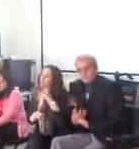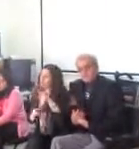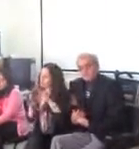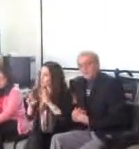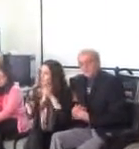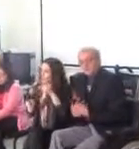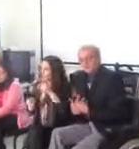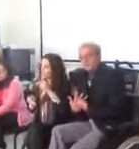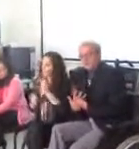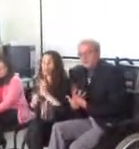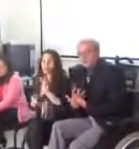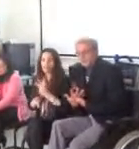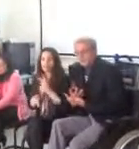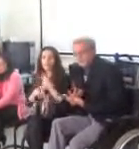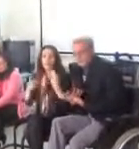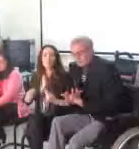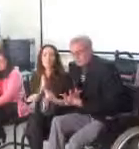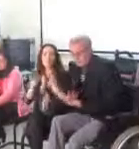الدوره تعطيكم